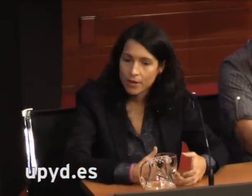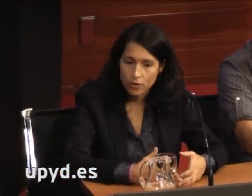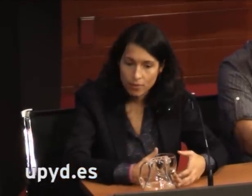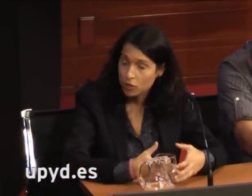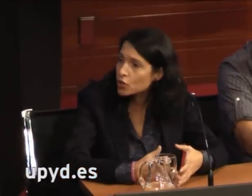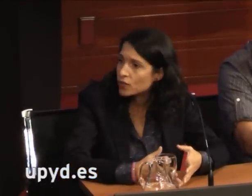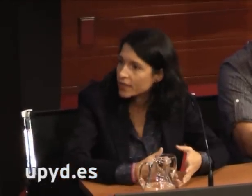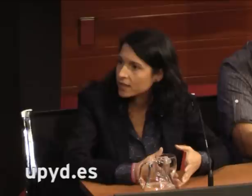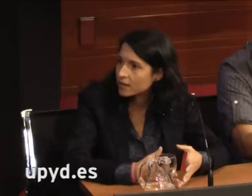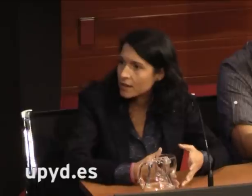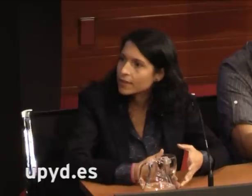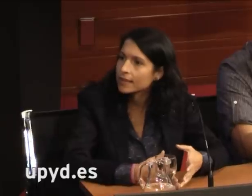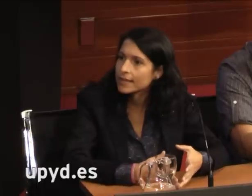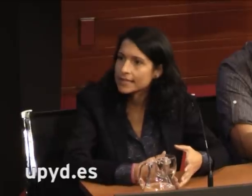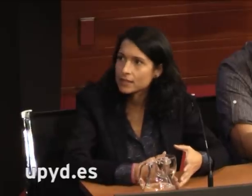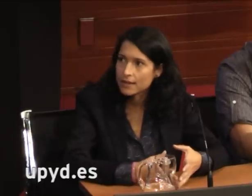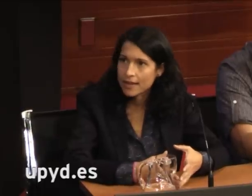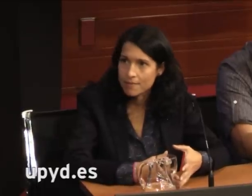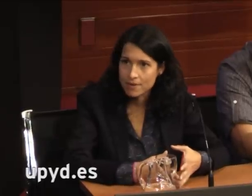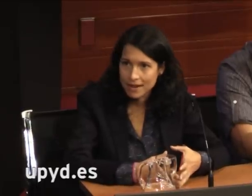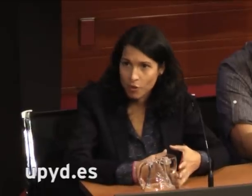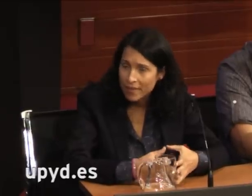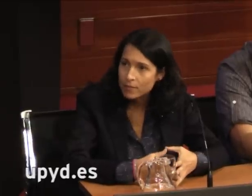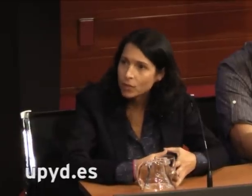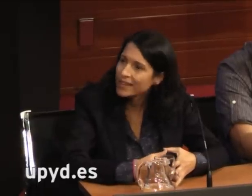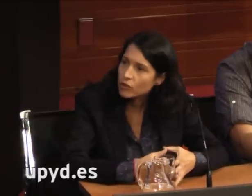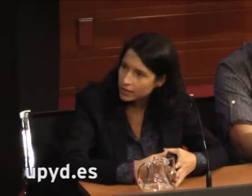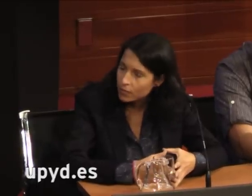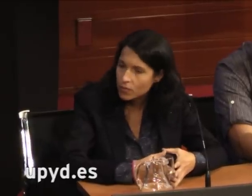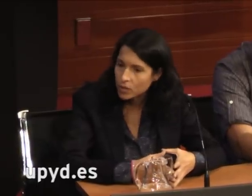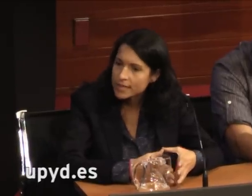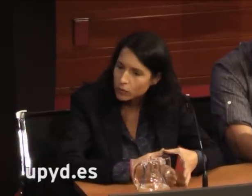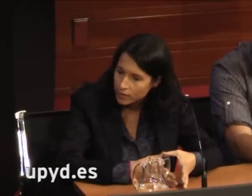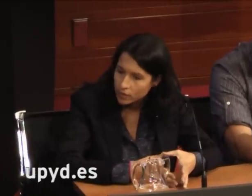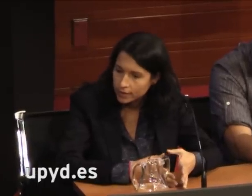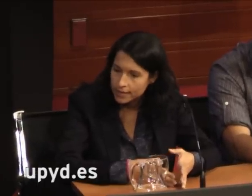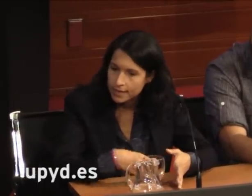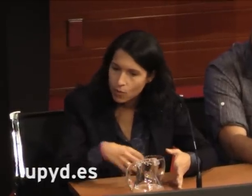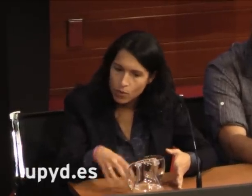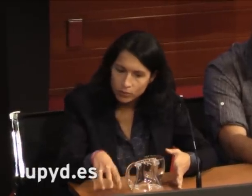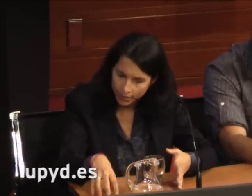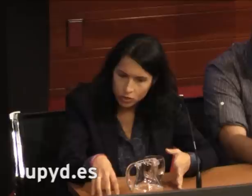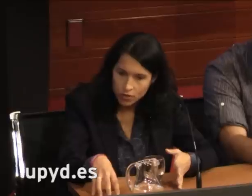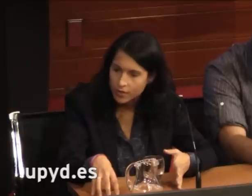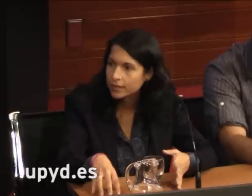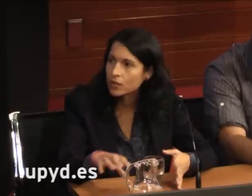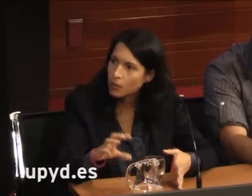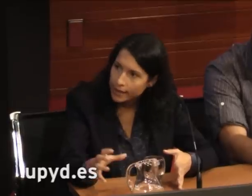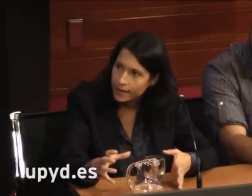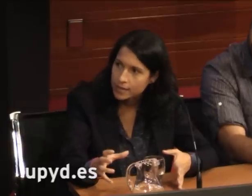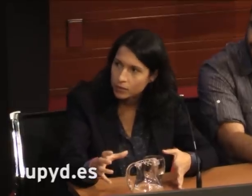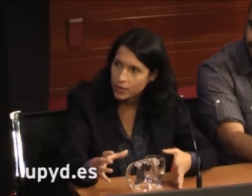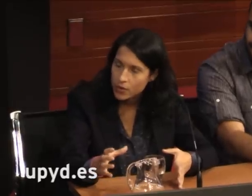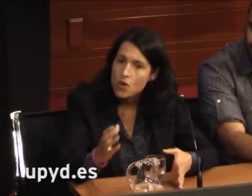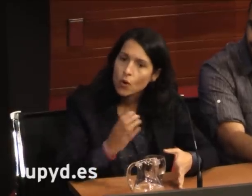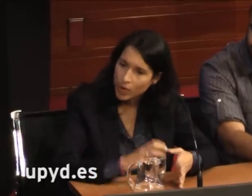uh-huh. pero eso no es suficiente, realmente. El convencimiento viene con el tiempo. Cuando ves que hay un trabajo detrás, que hubo un diagnóstico certero de cuál era